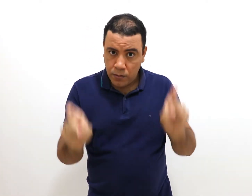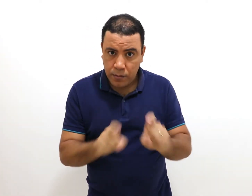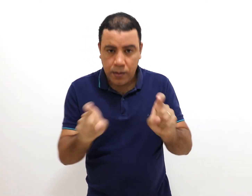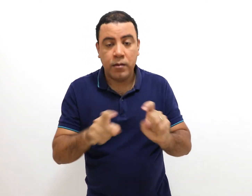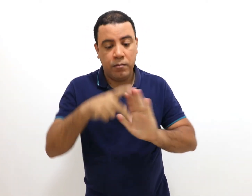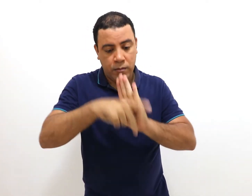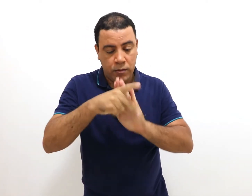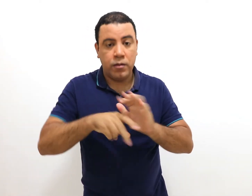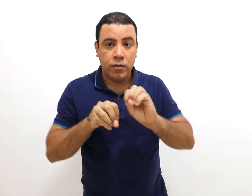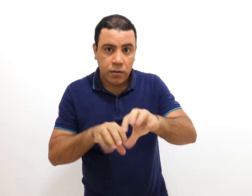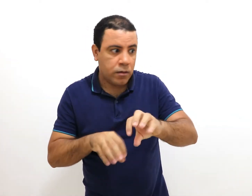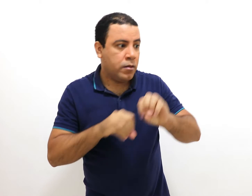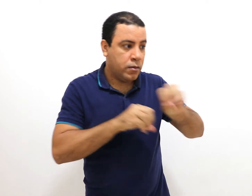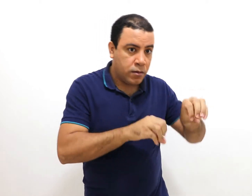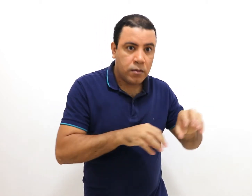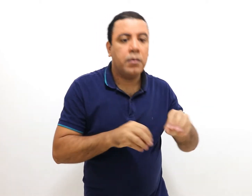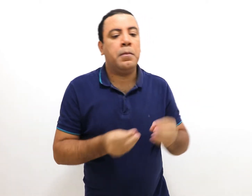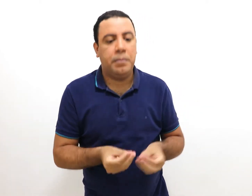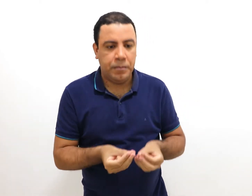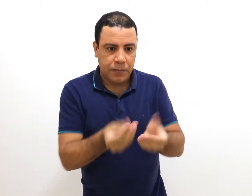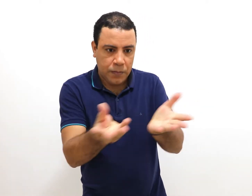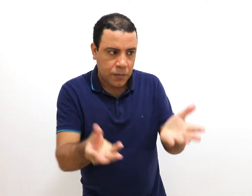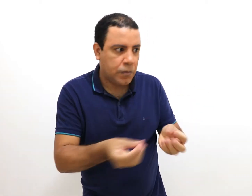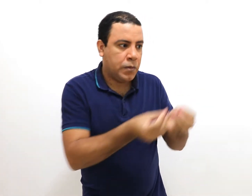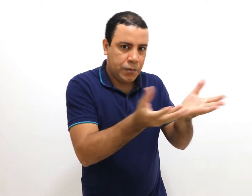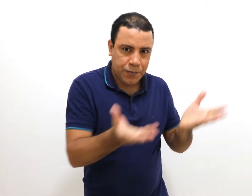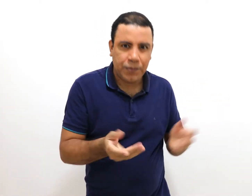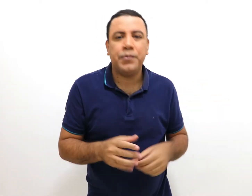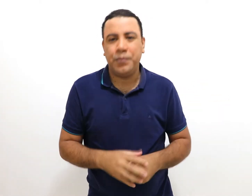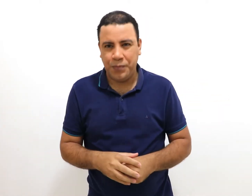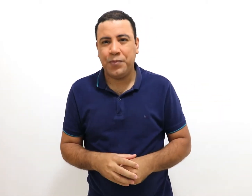em informática, através dos projetos de ensino.